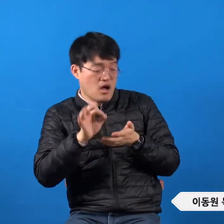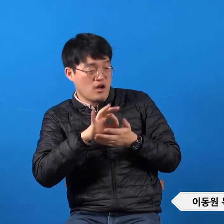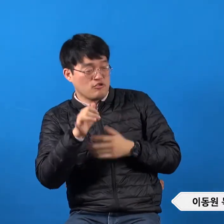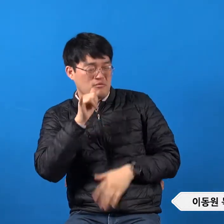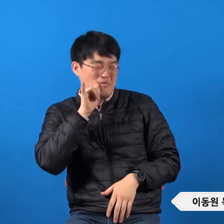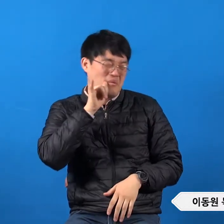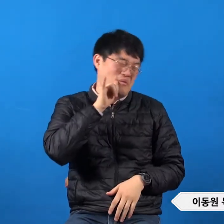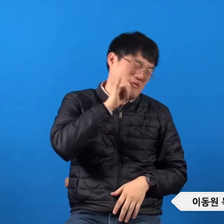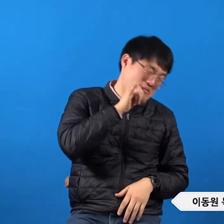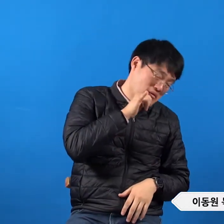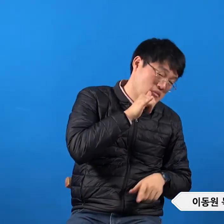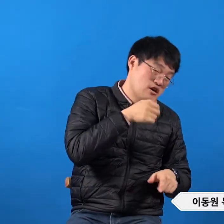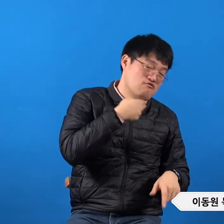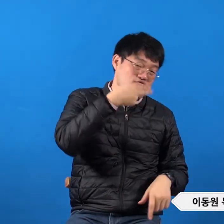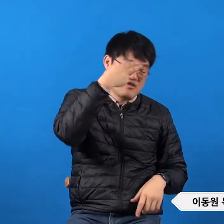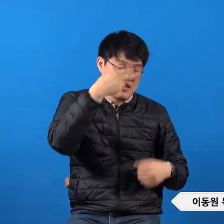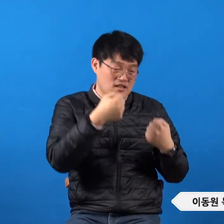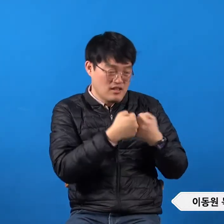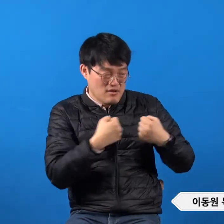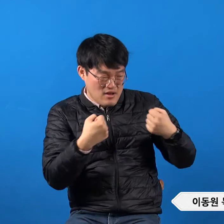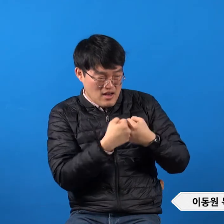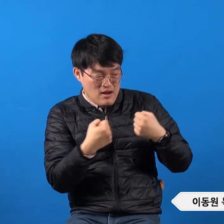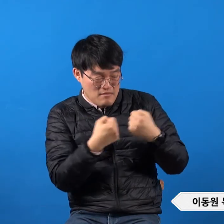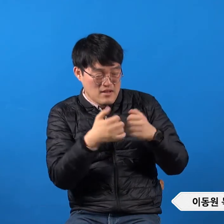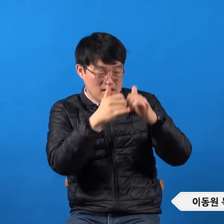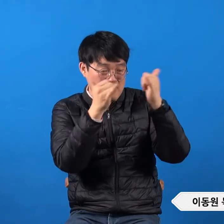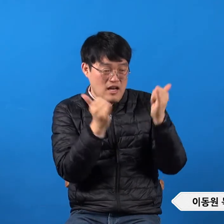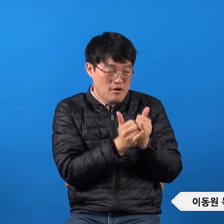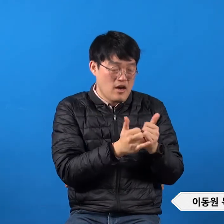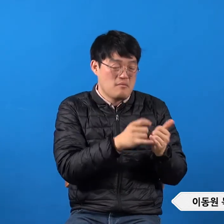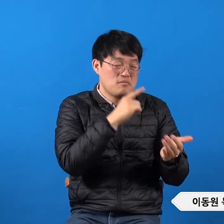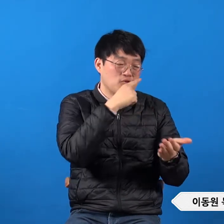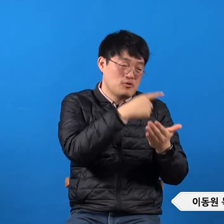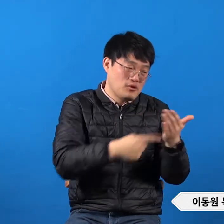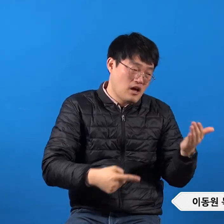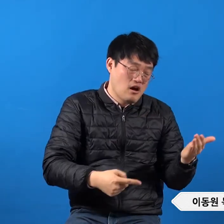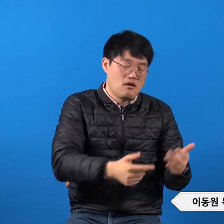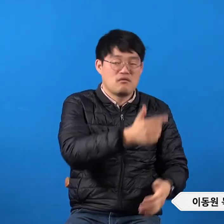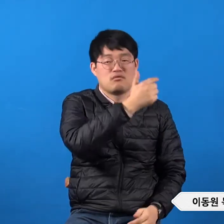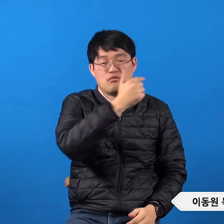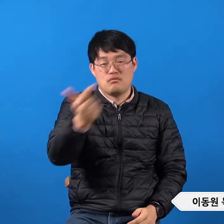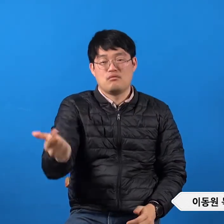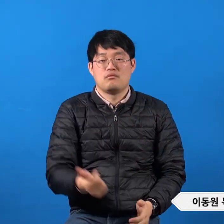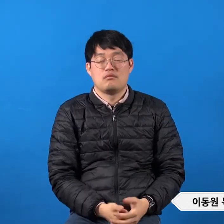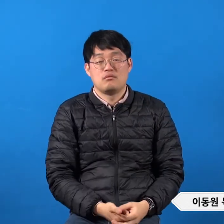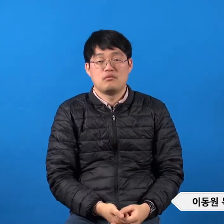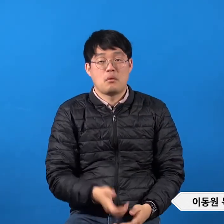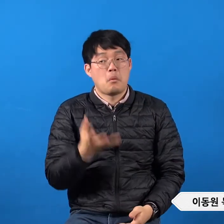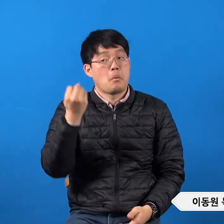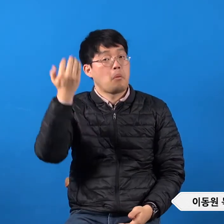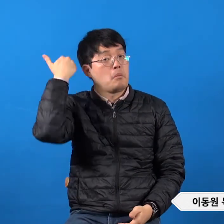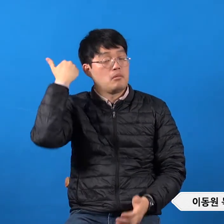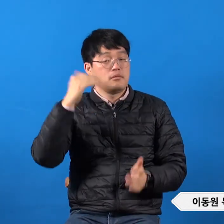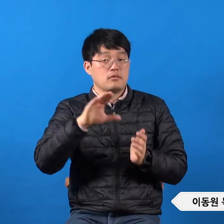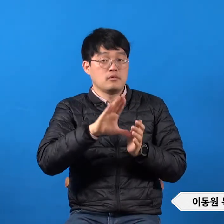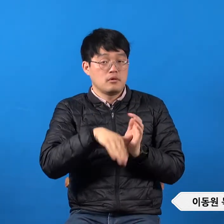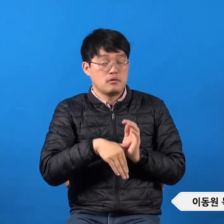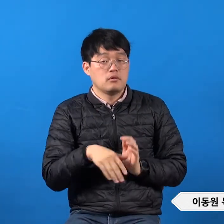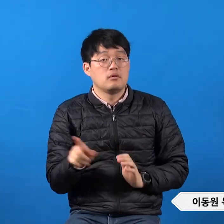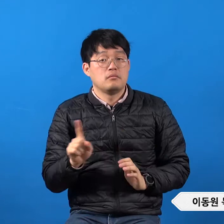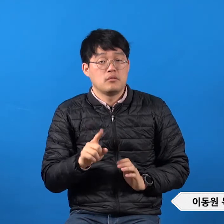알코올 중독, 또 알코올로 말미암은 사회적인 피해는 말로 다 할 수가 없습니다. 얼마